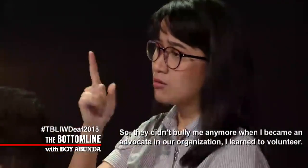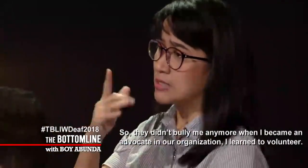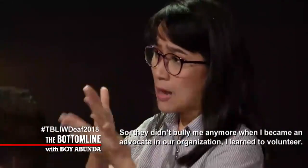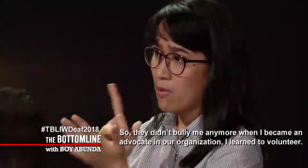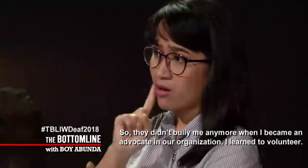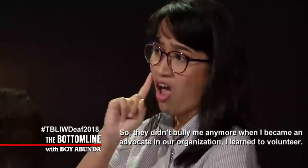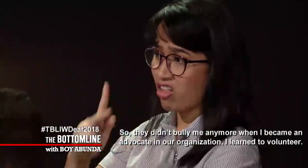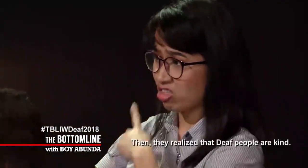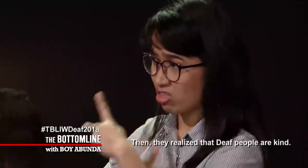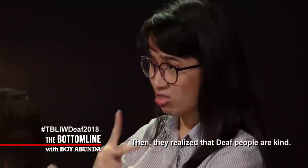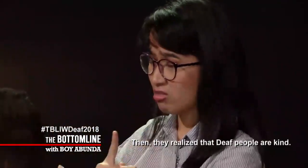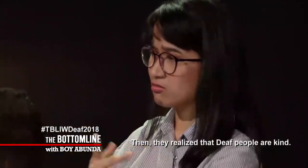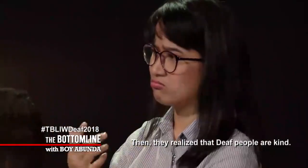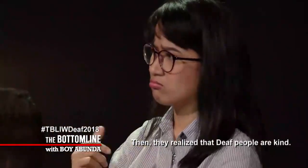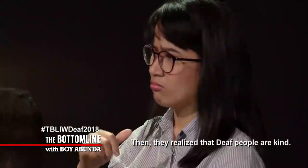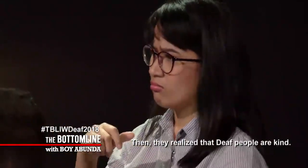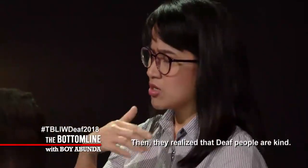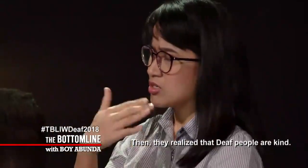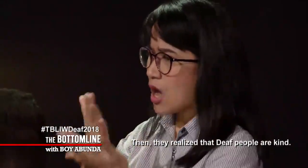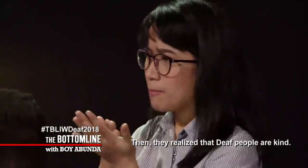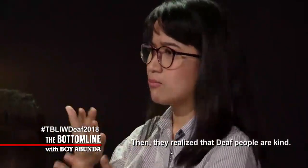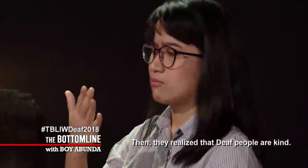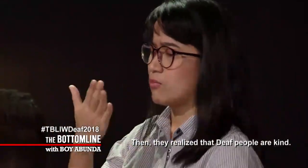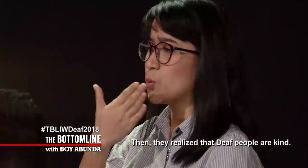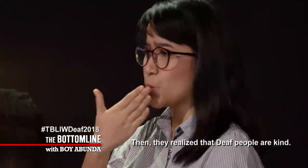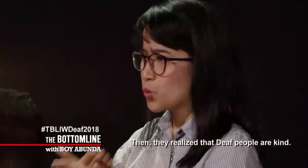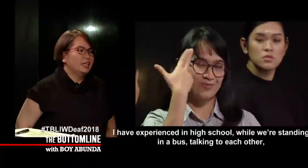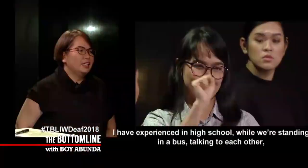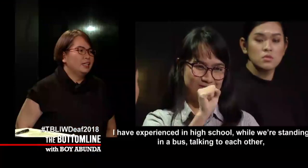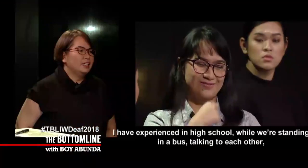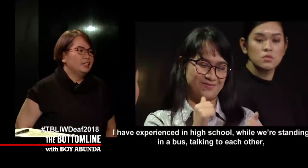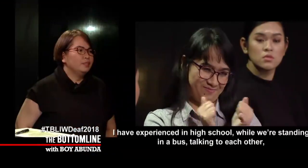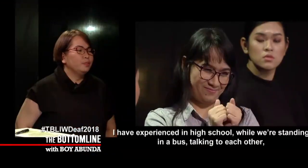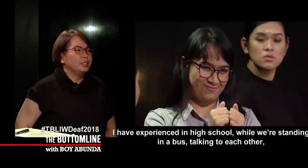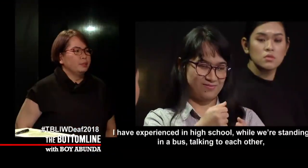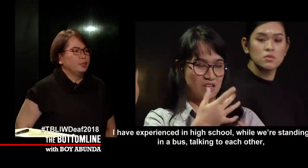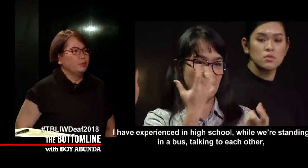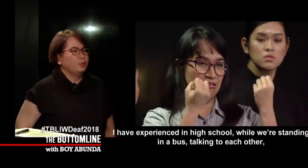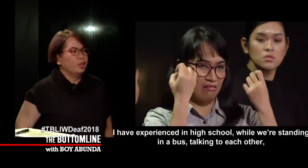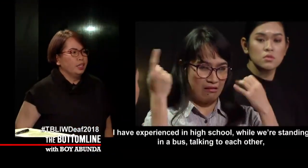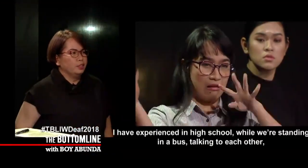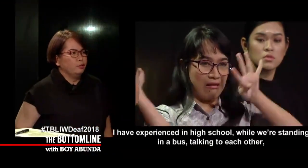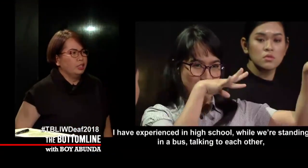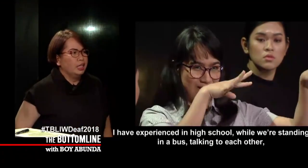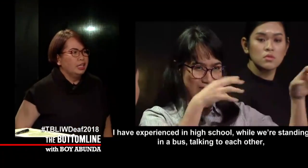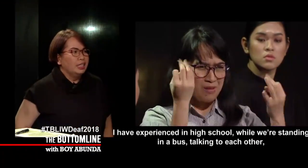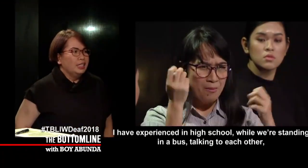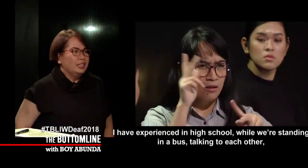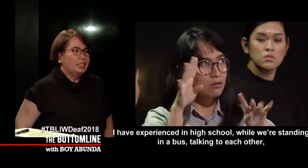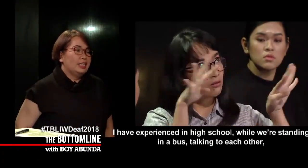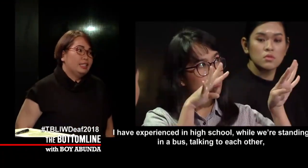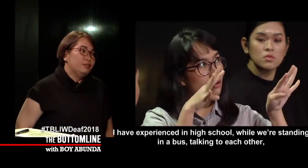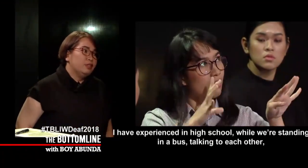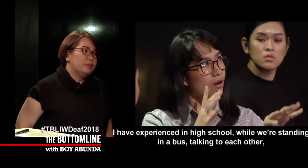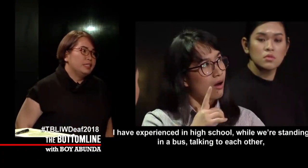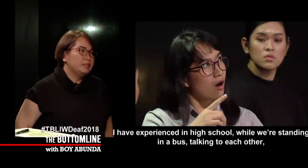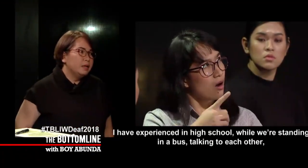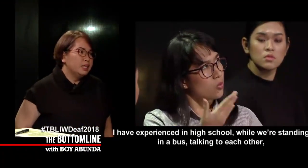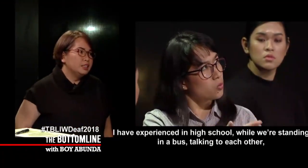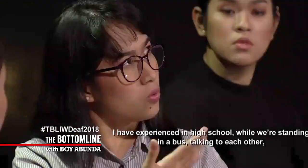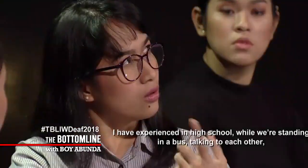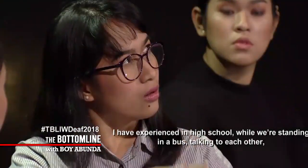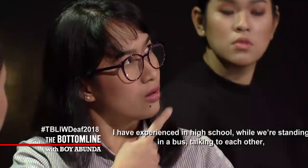learned to volunteer. And I realized that deaf people are kind. Yun po na-experience ko po nung high school na nakatayo kami